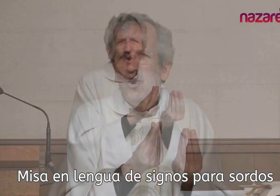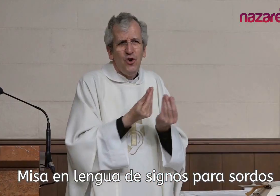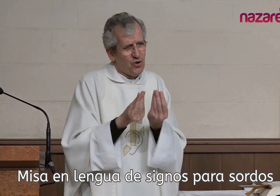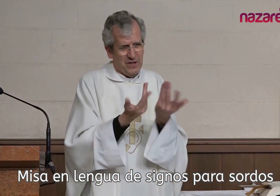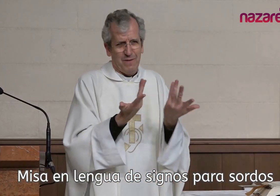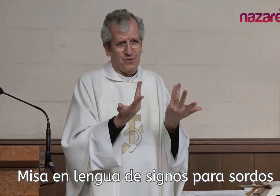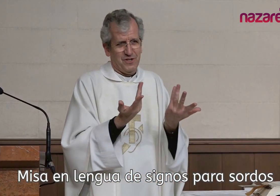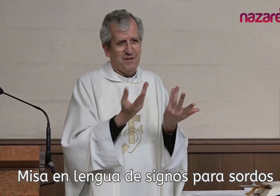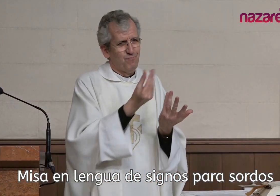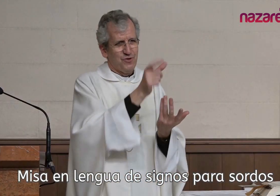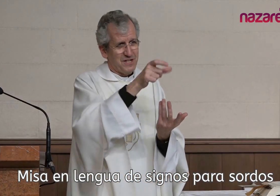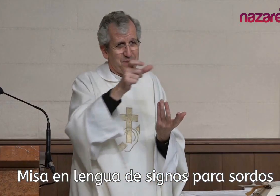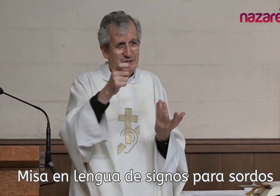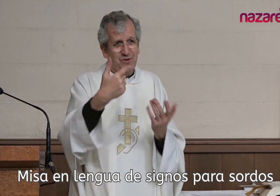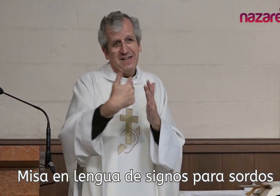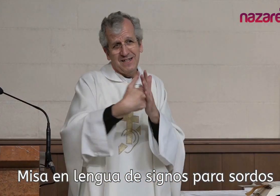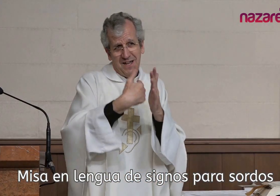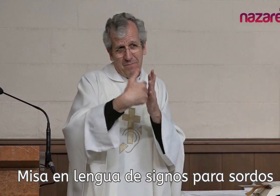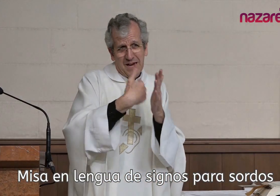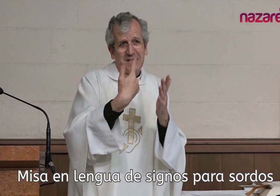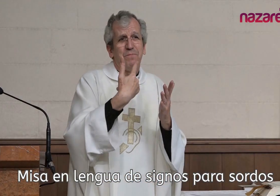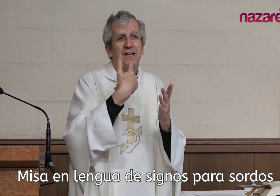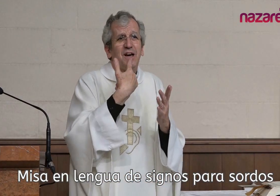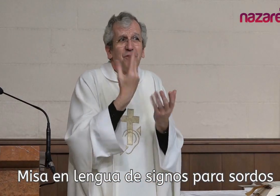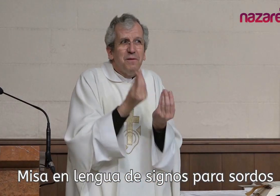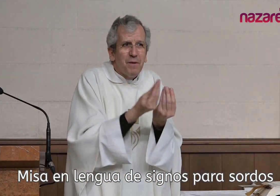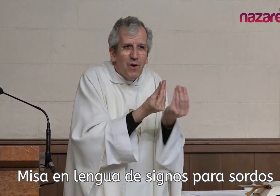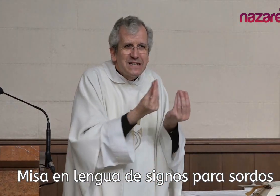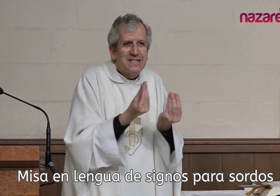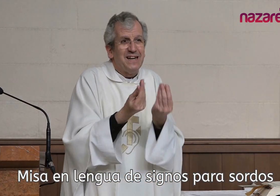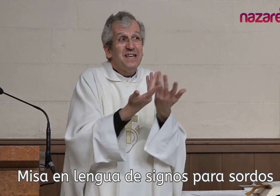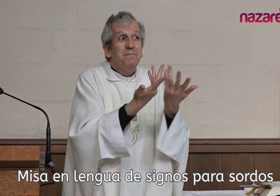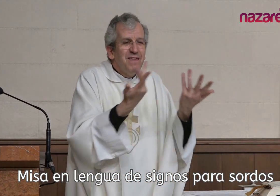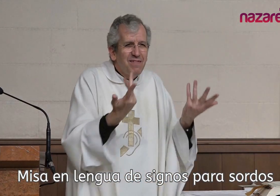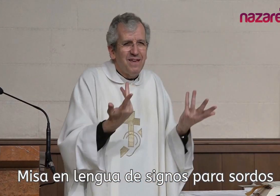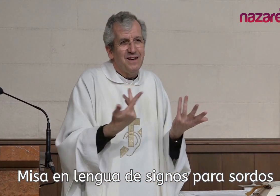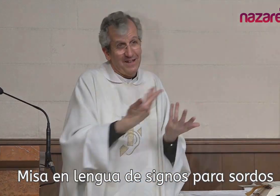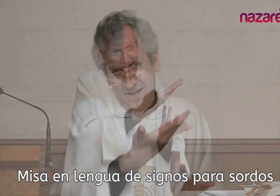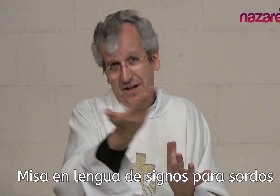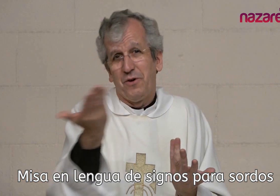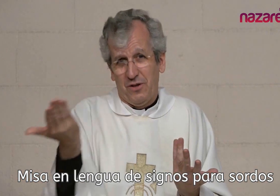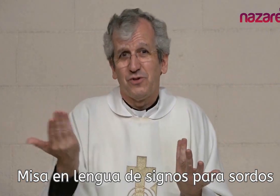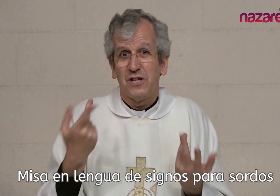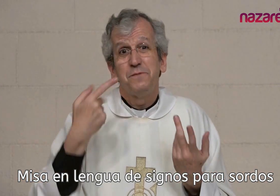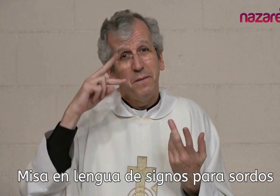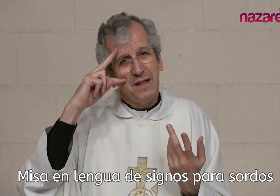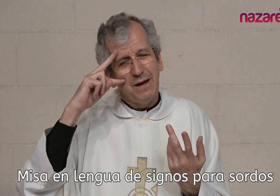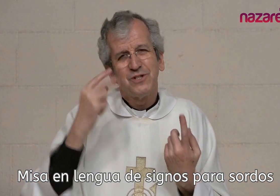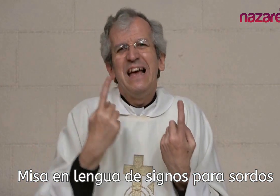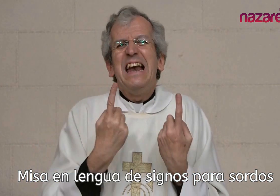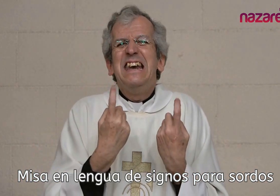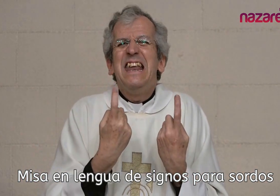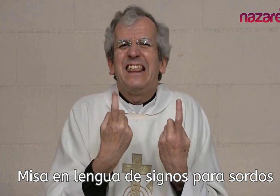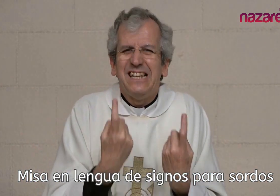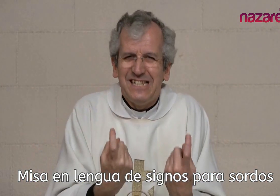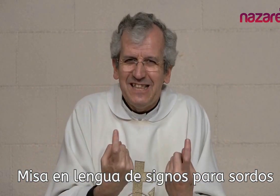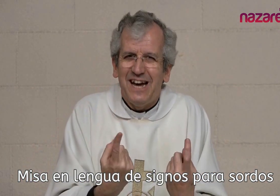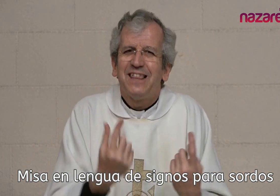Lo notamos, muchas personas me han explicado y me muestran y me dicen, y creo que todos experimentamos, necesidad